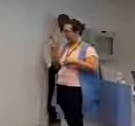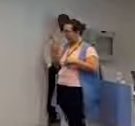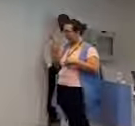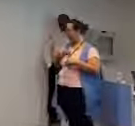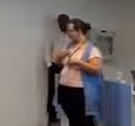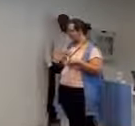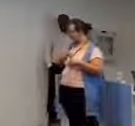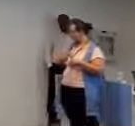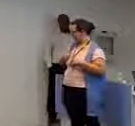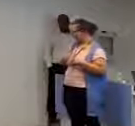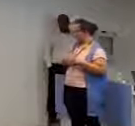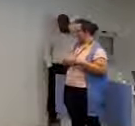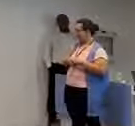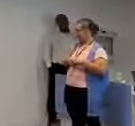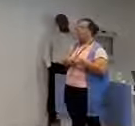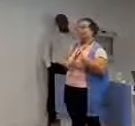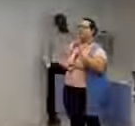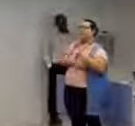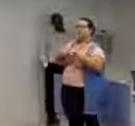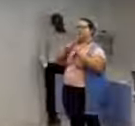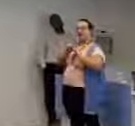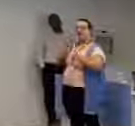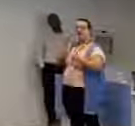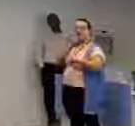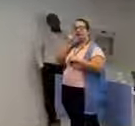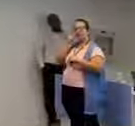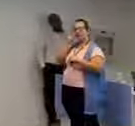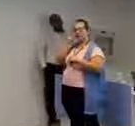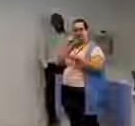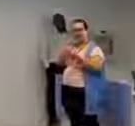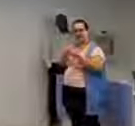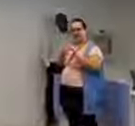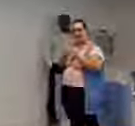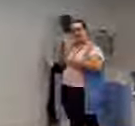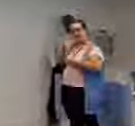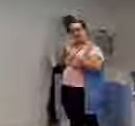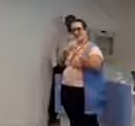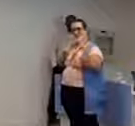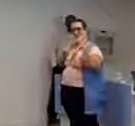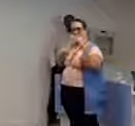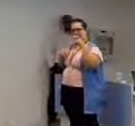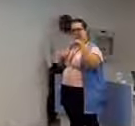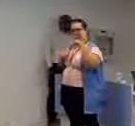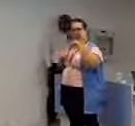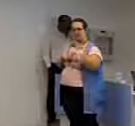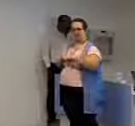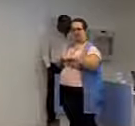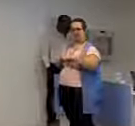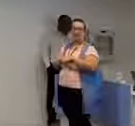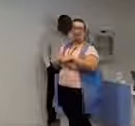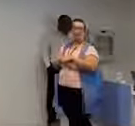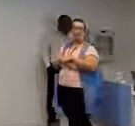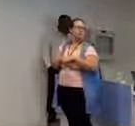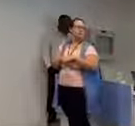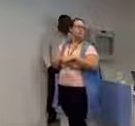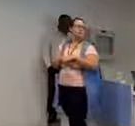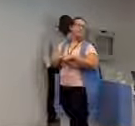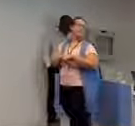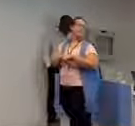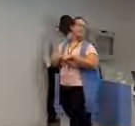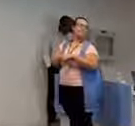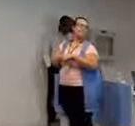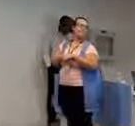digitalmente antes de eu efetivamente começar a usinar aço. Ok?